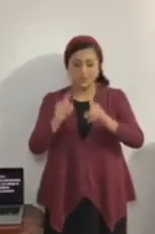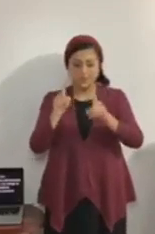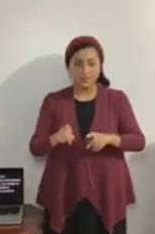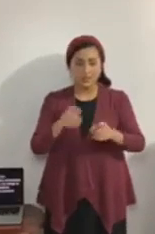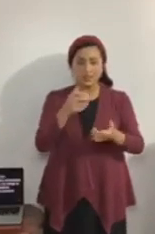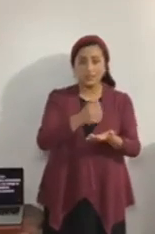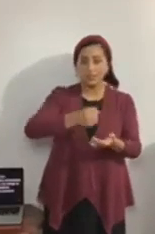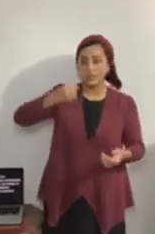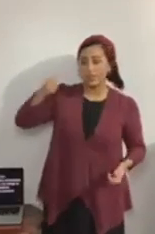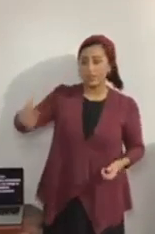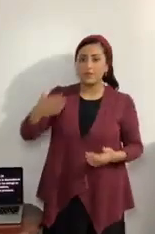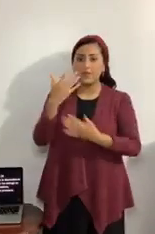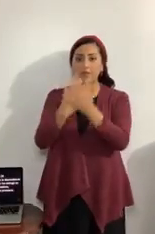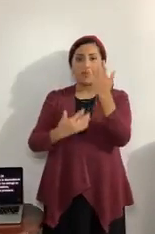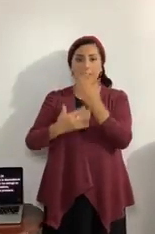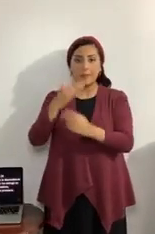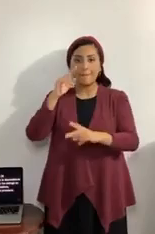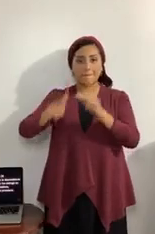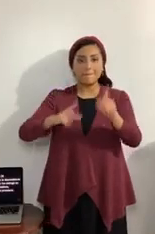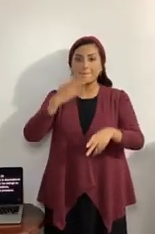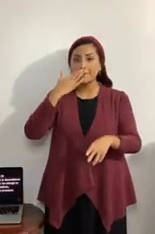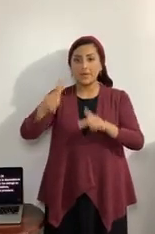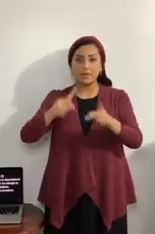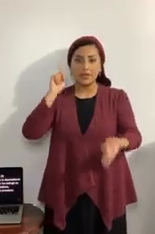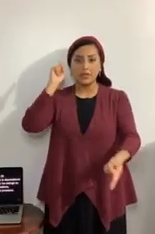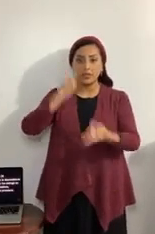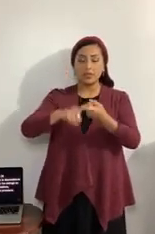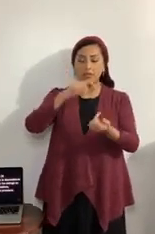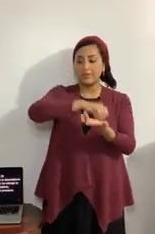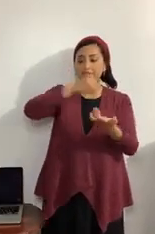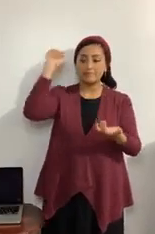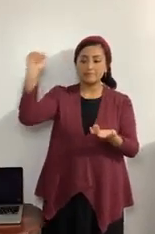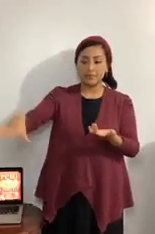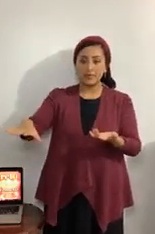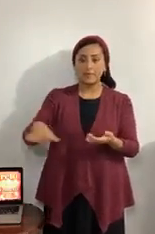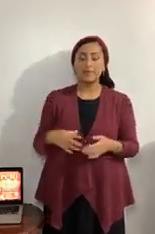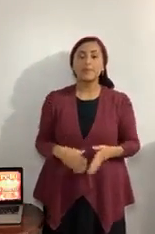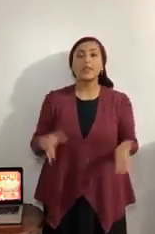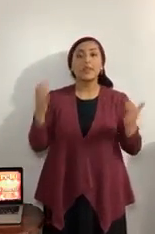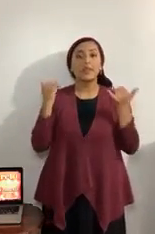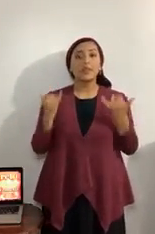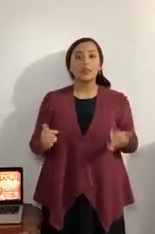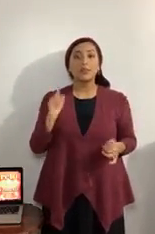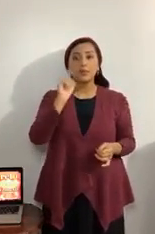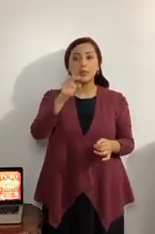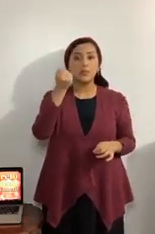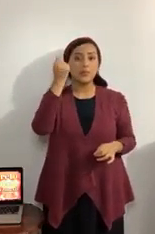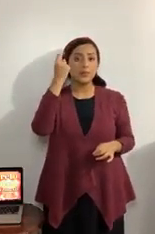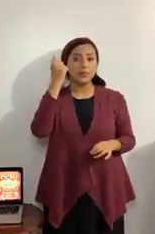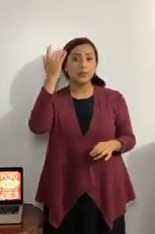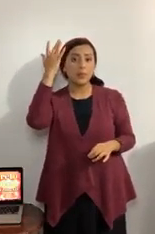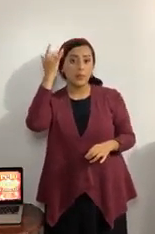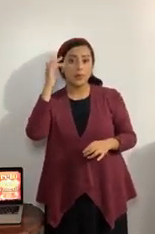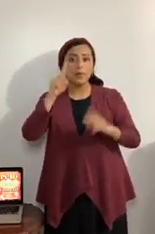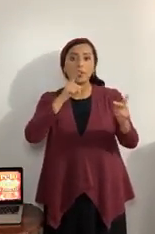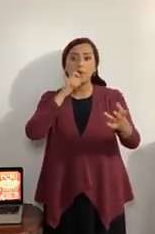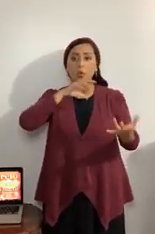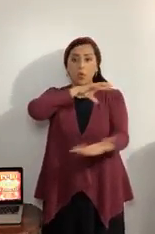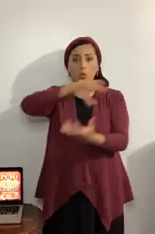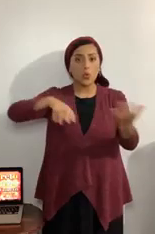de saqueadores hasta echarlos de su presencia. Ahora entiendes por qué los que mezclan